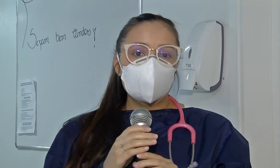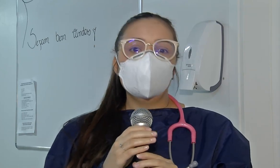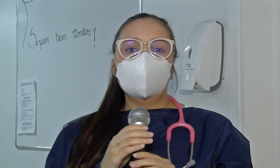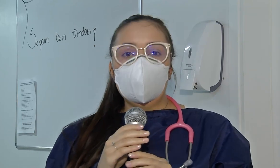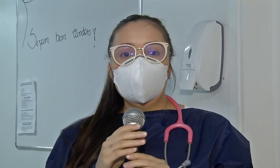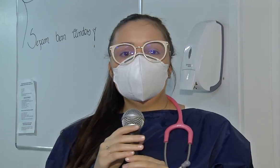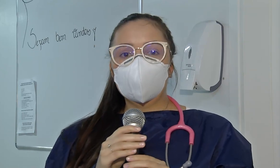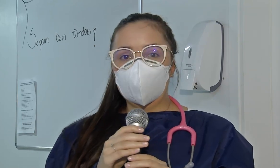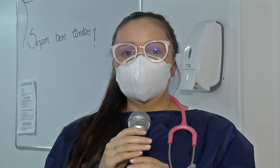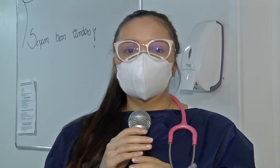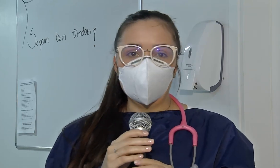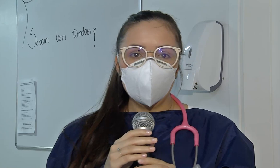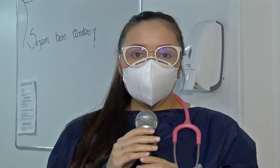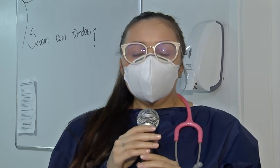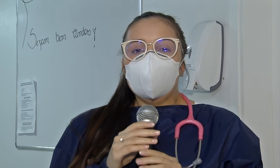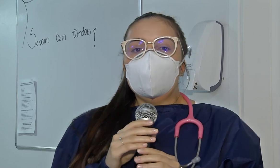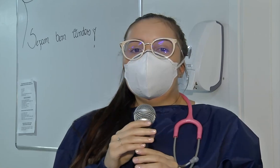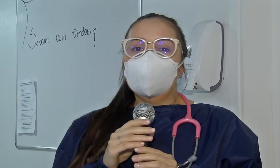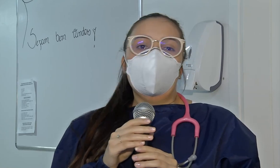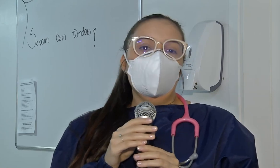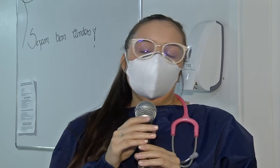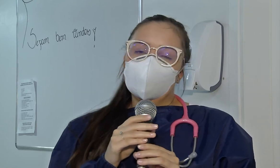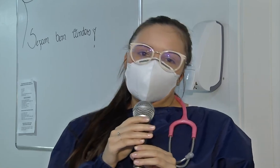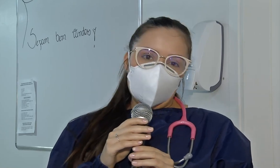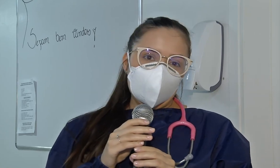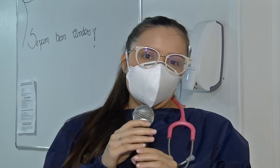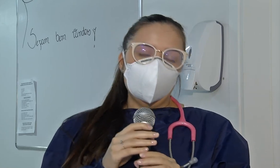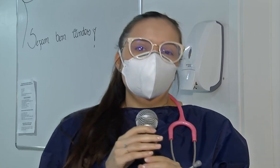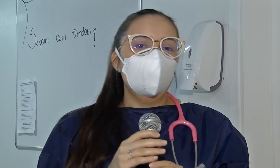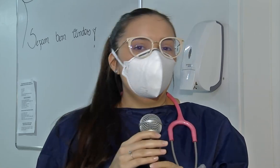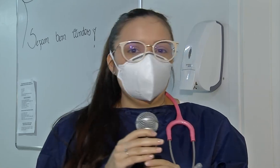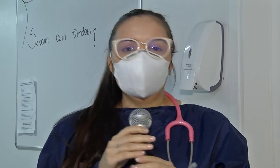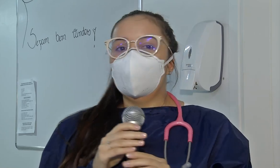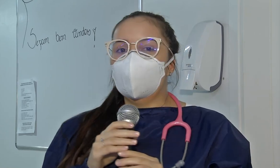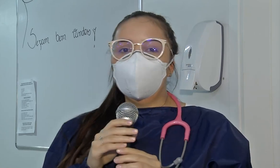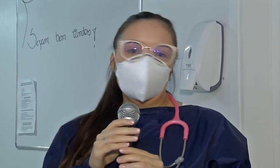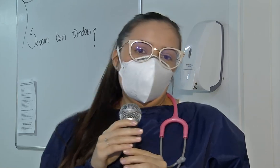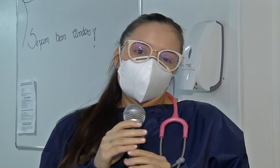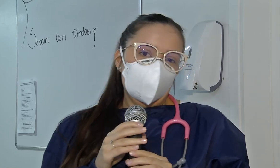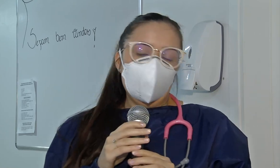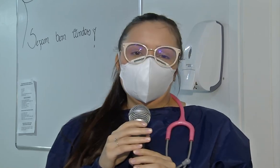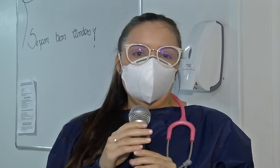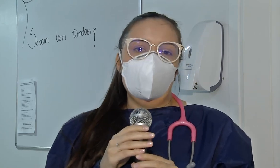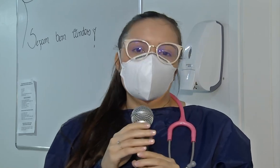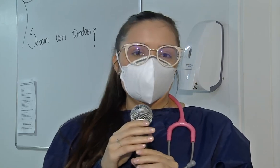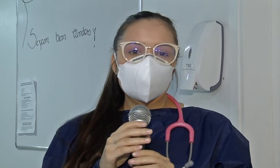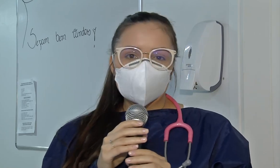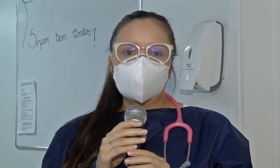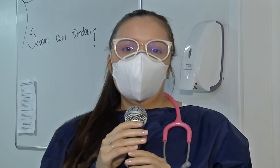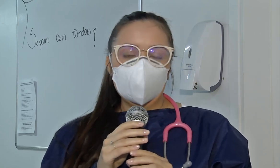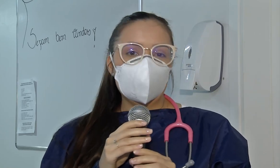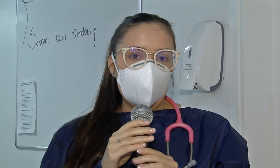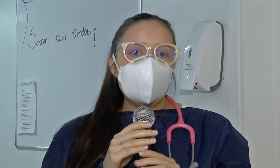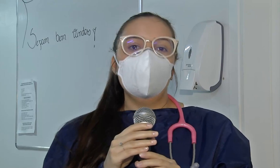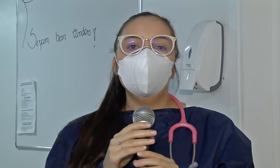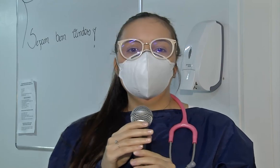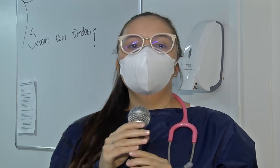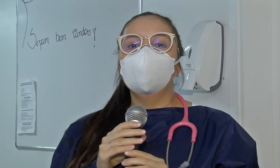gente tenha essa formação e, claro, que a gente pretende levar isso aí para o resto da vida, né? A minha intenção é trabalhar